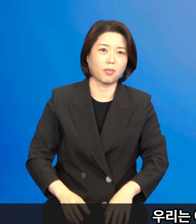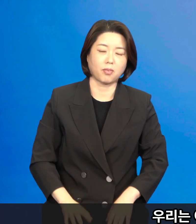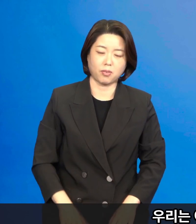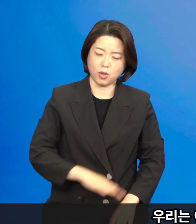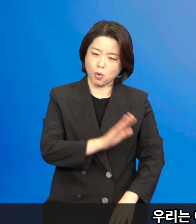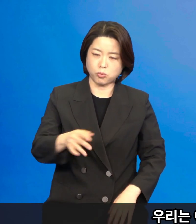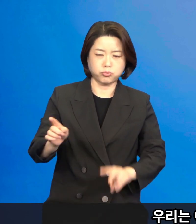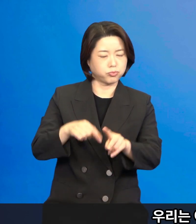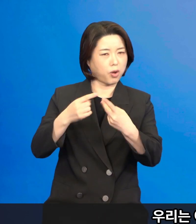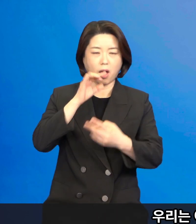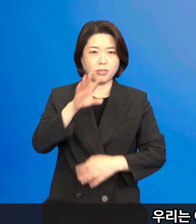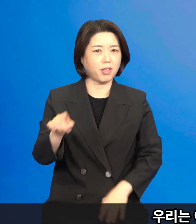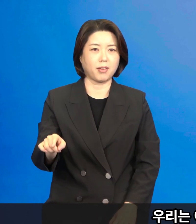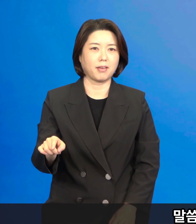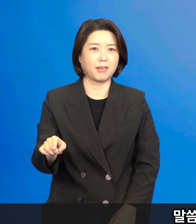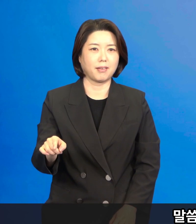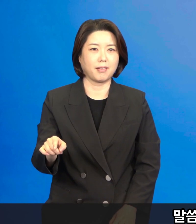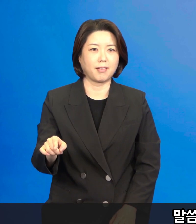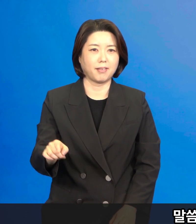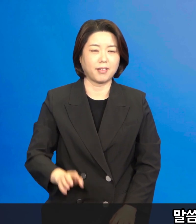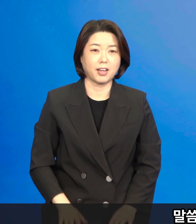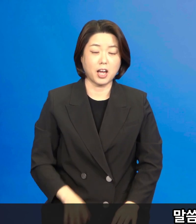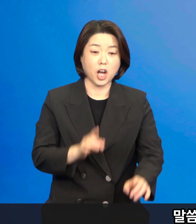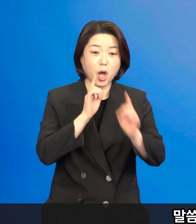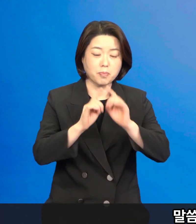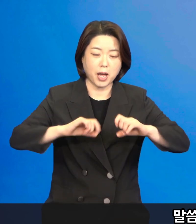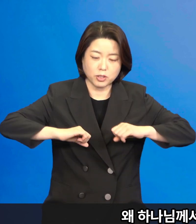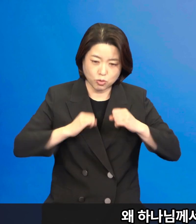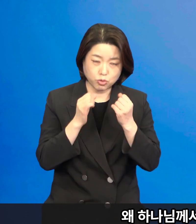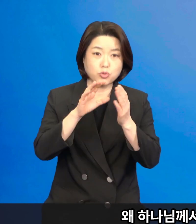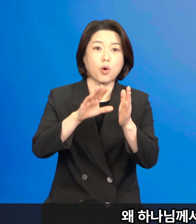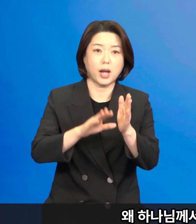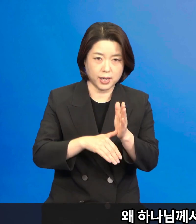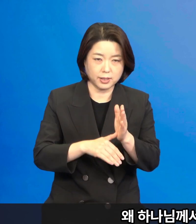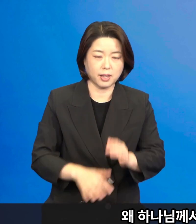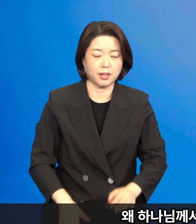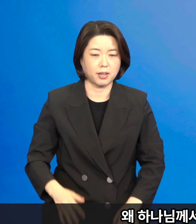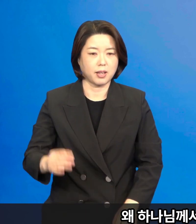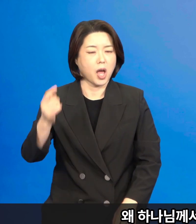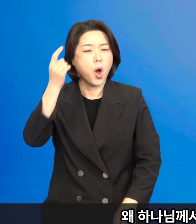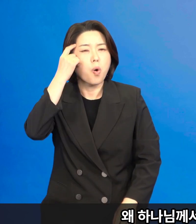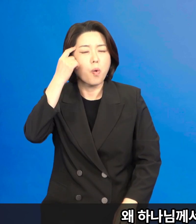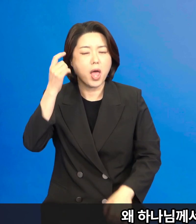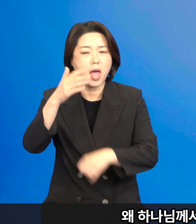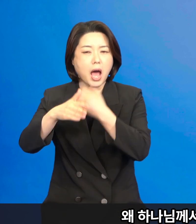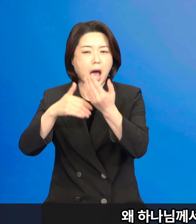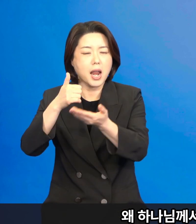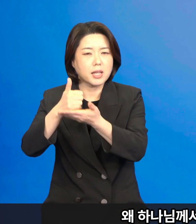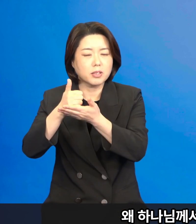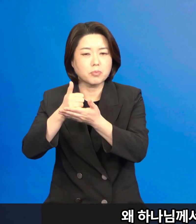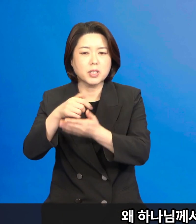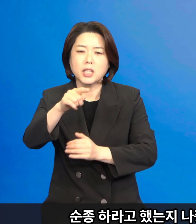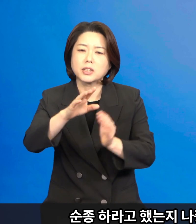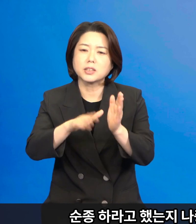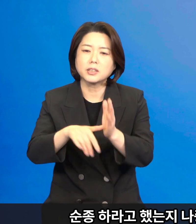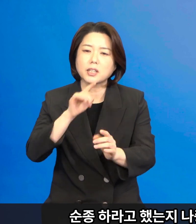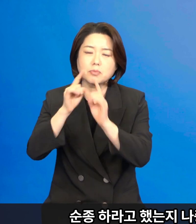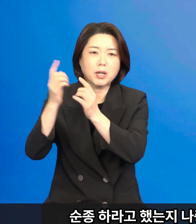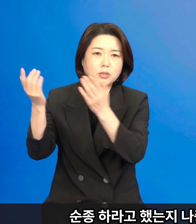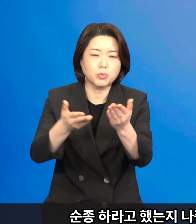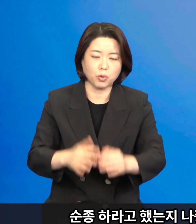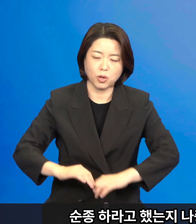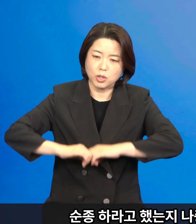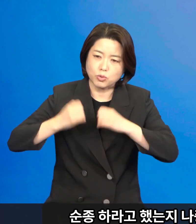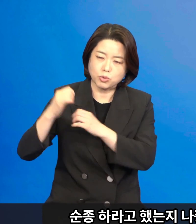우리는 이해가 되지 않지만 말씀에 순종할 때에 왜 하나님께서 그때 그 말씀을 하셨고